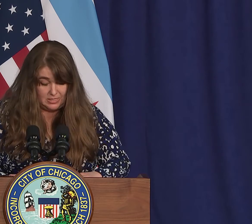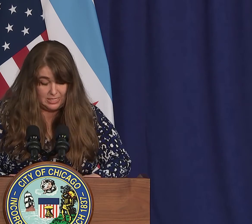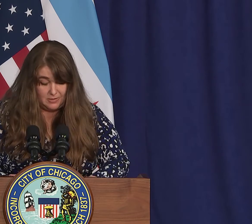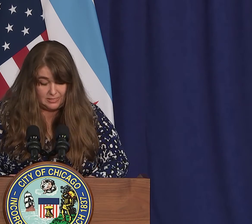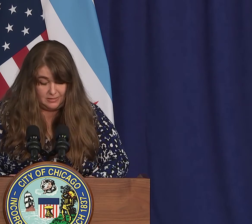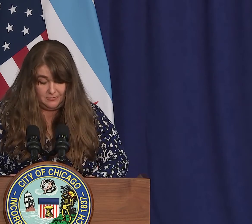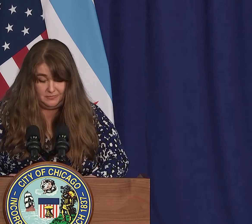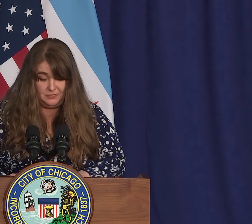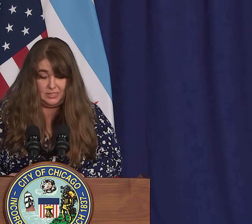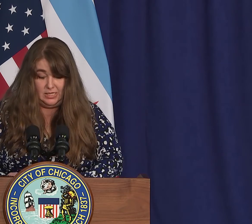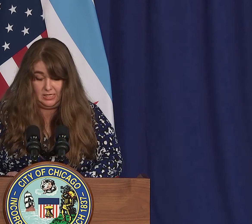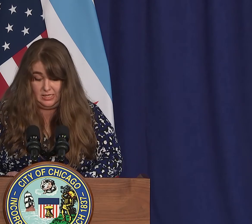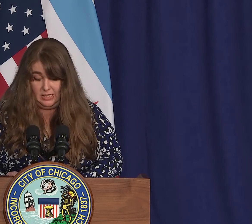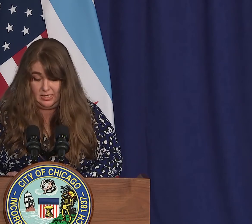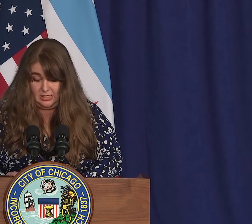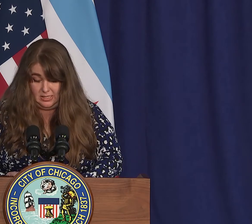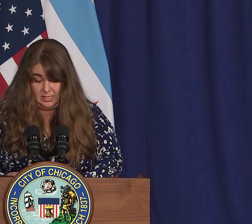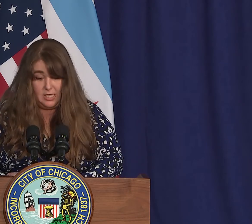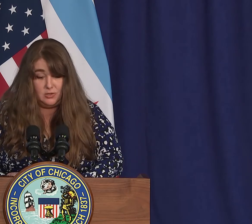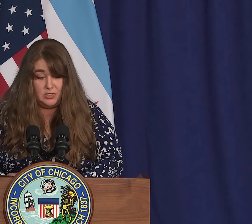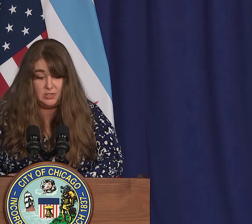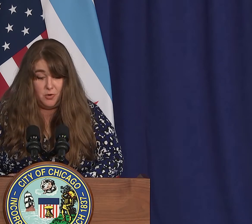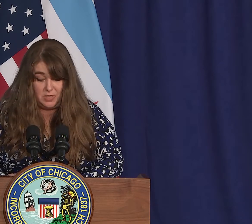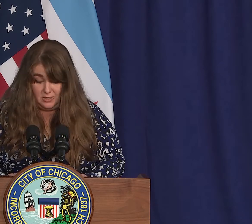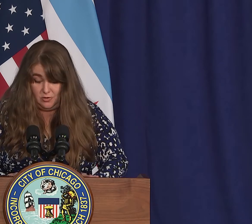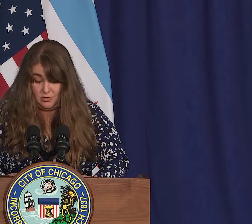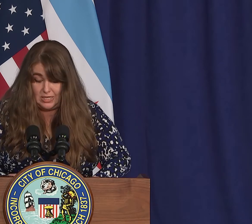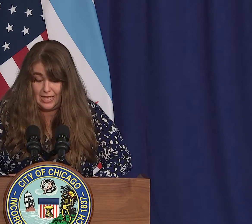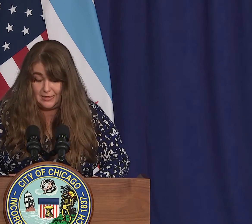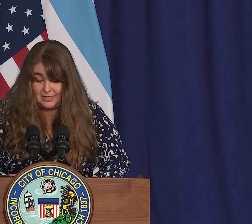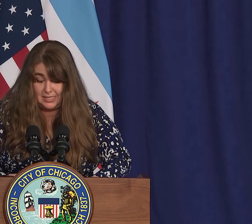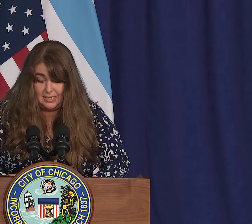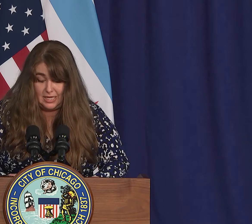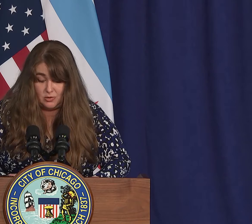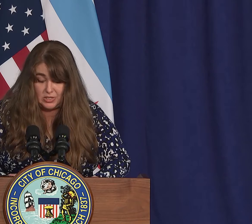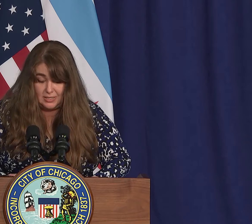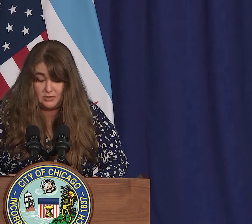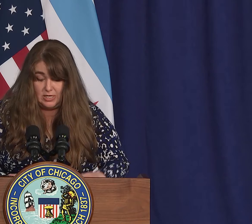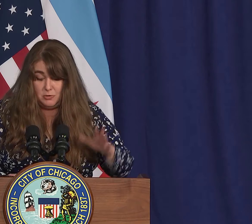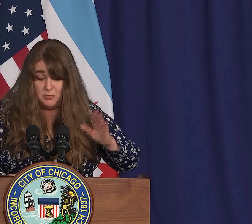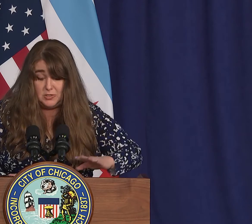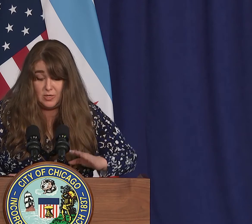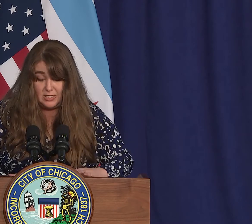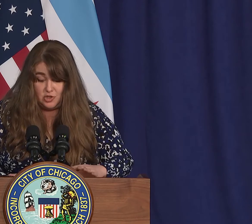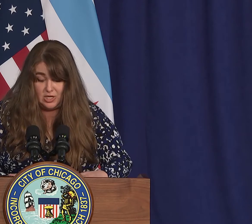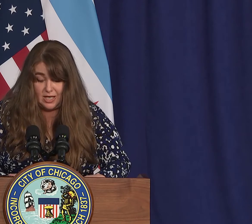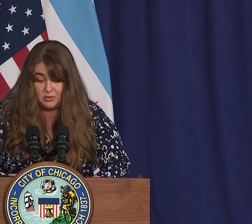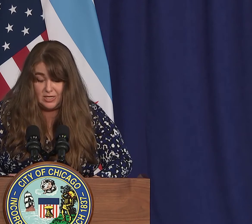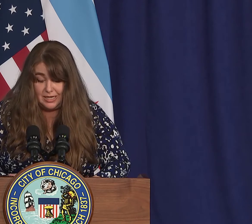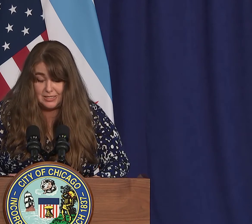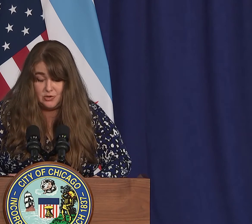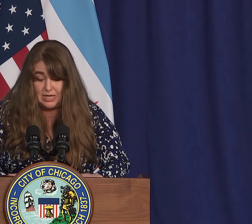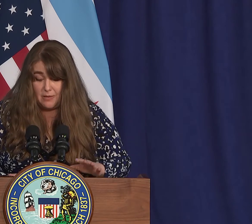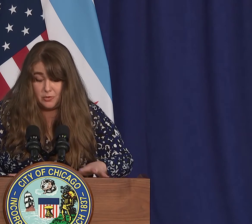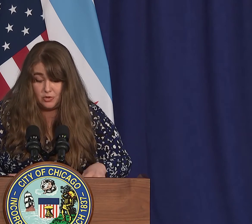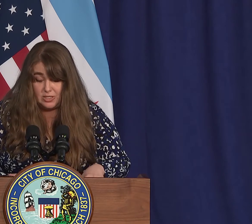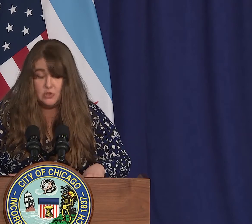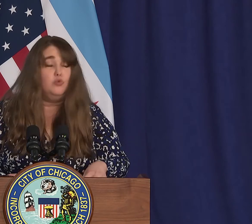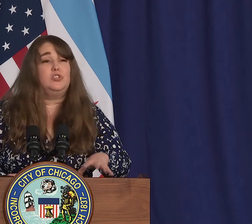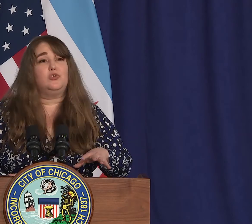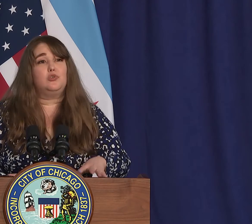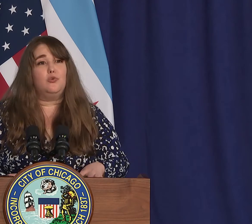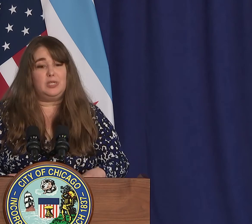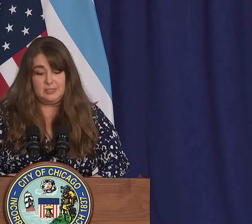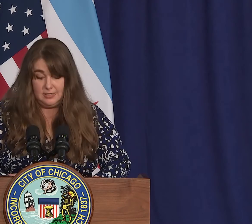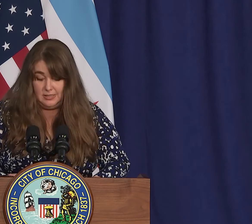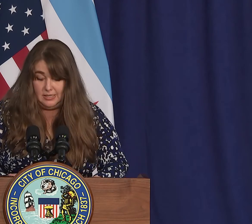las preventivas. Y entonces, moviéndonos a decir que los casos que hemos visto aquí en Chicago se relacionan a brotes